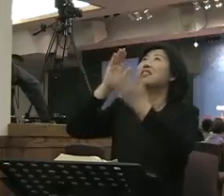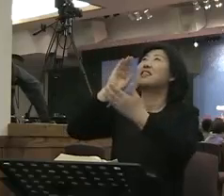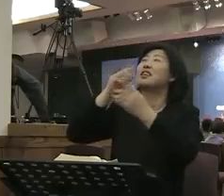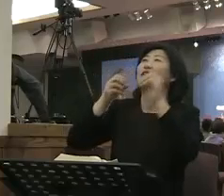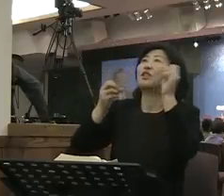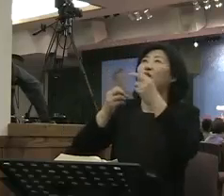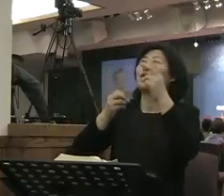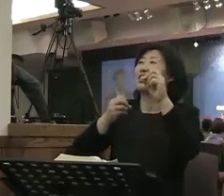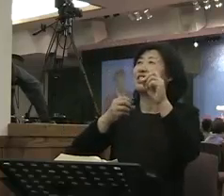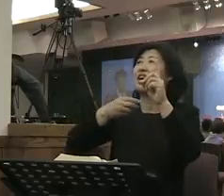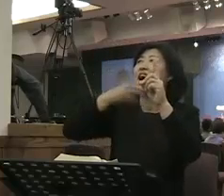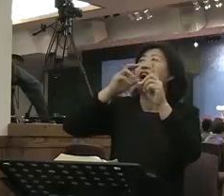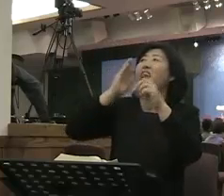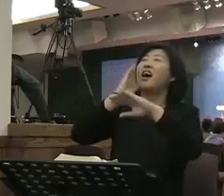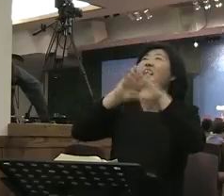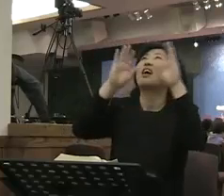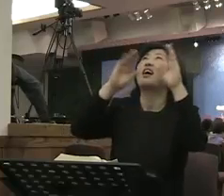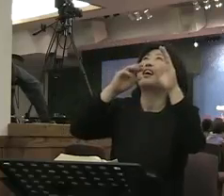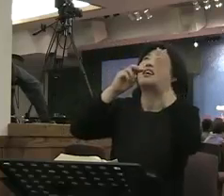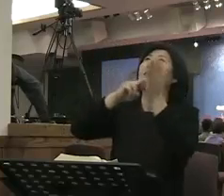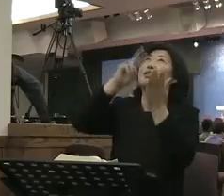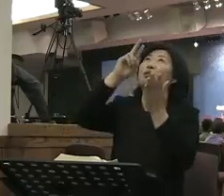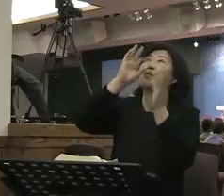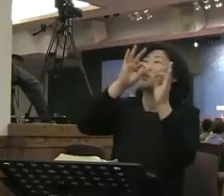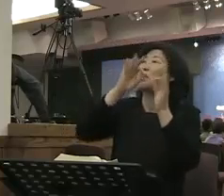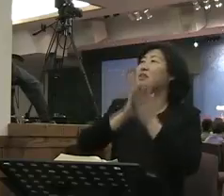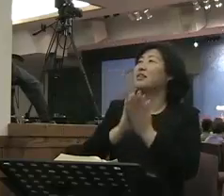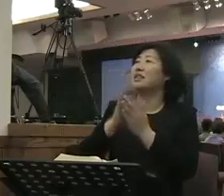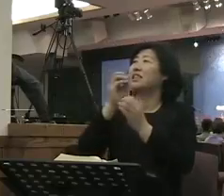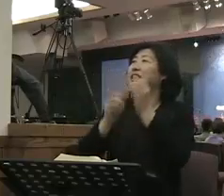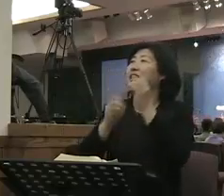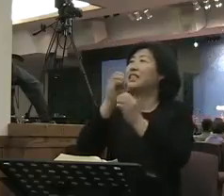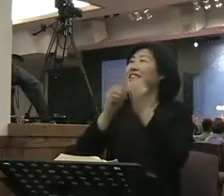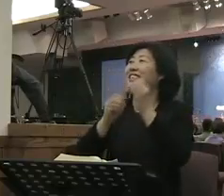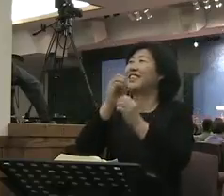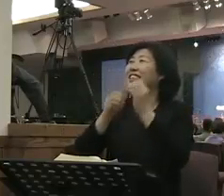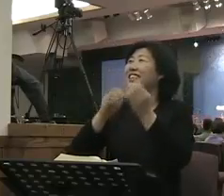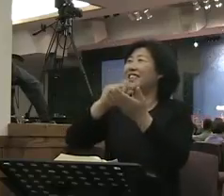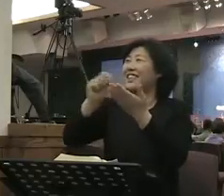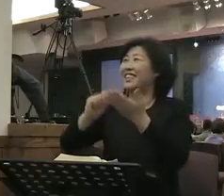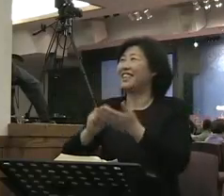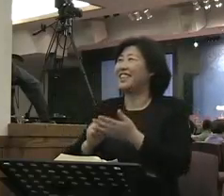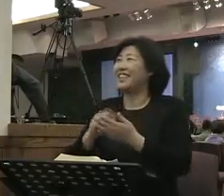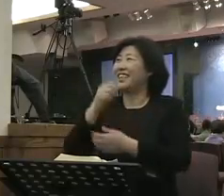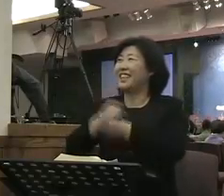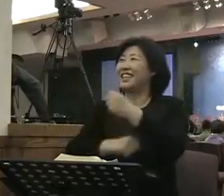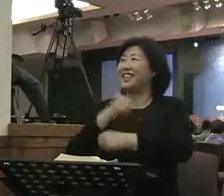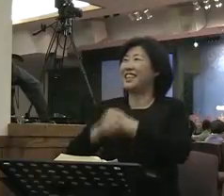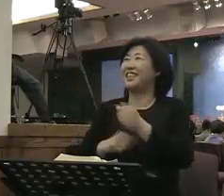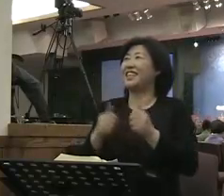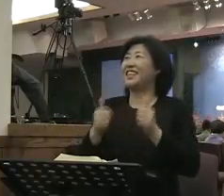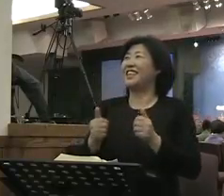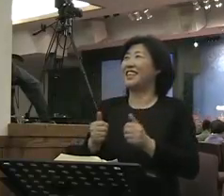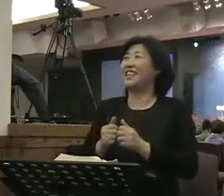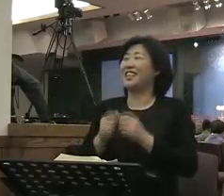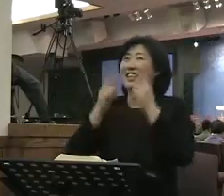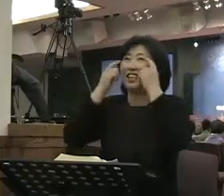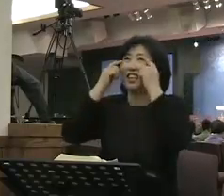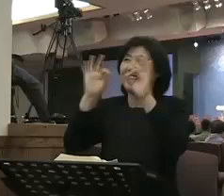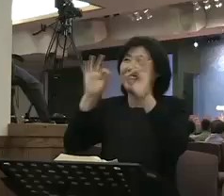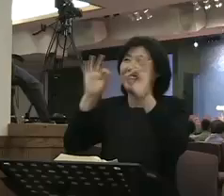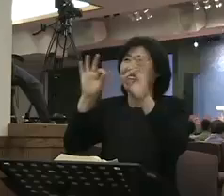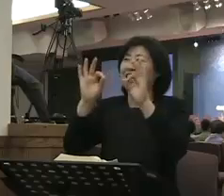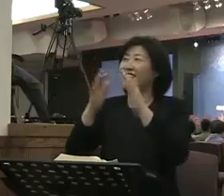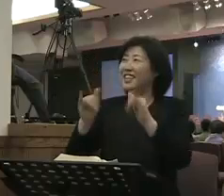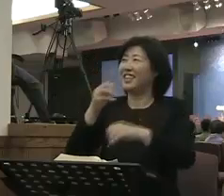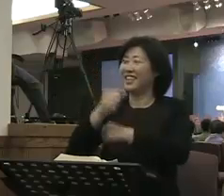쳐다보고. 저는 이분이 무슨 뜻으로 이 시를 썼는지 모르지만 제 나름대로 판단을 해봅니다. 보는 자가